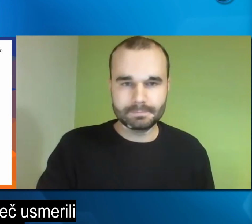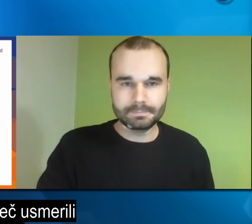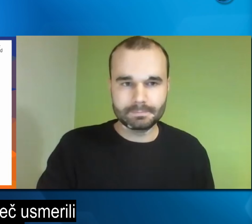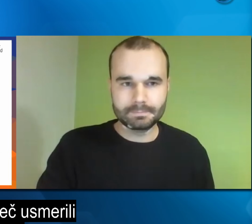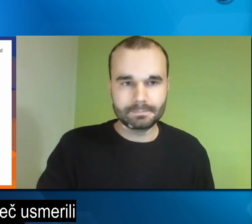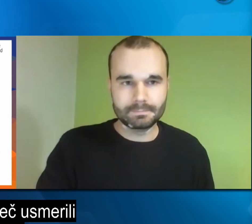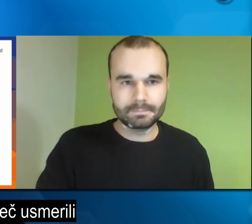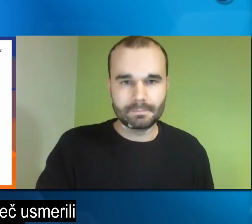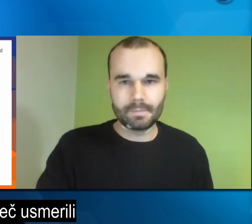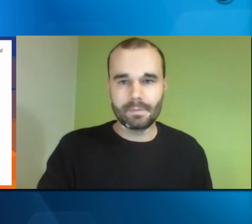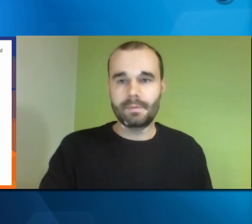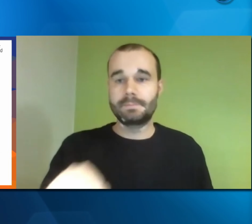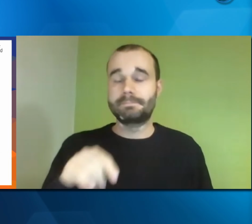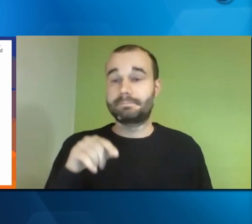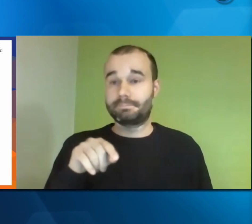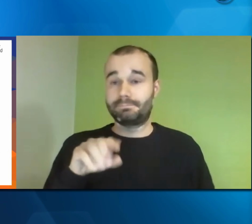usmerili v Hajde.